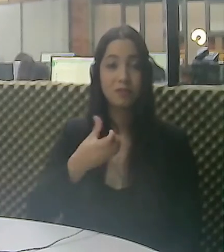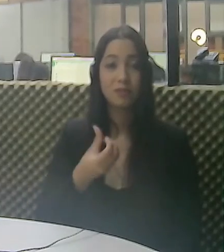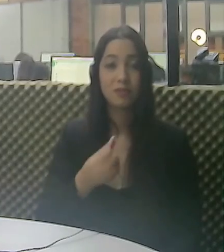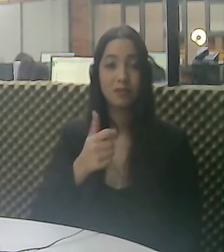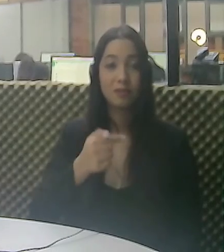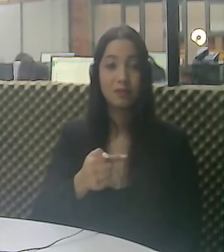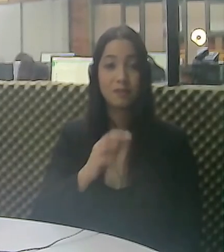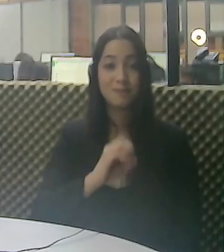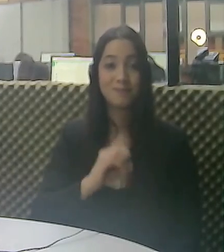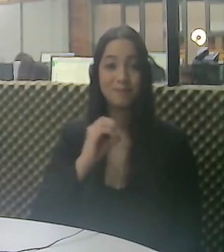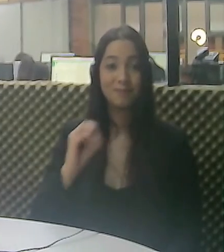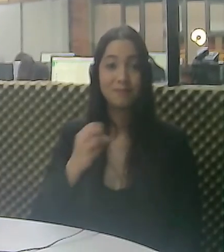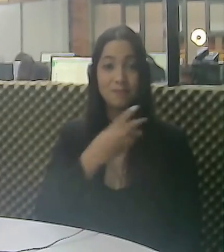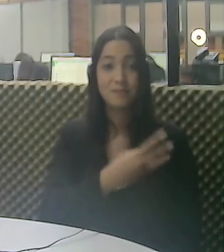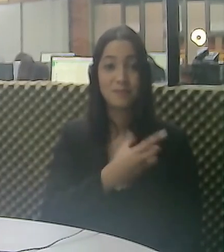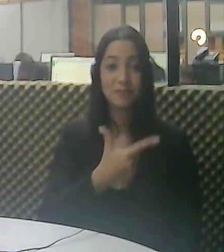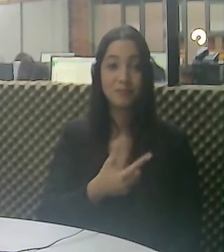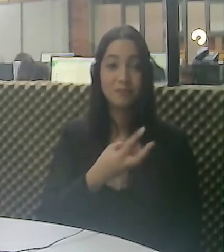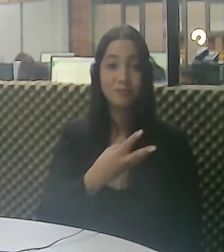3239-6700